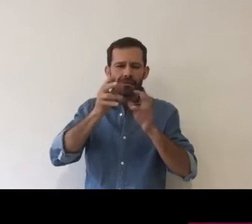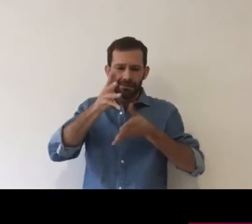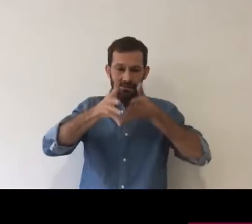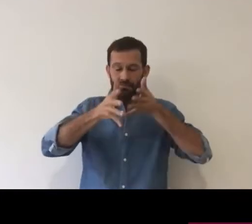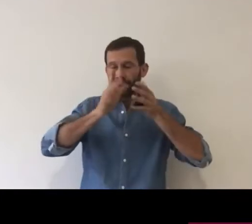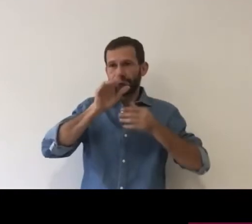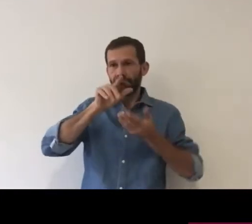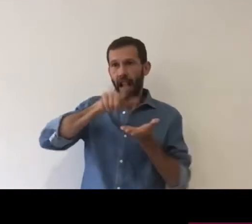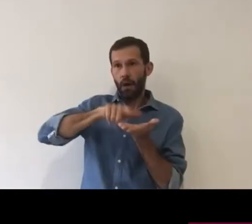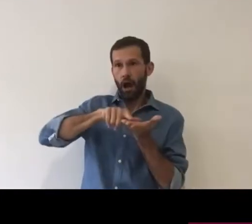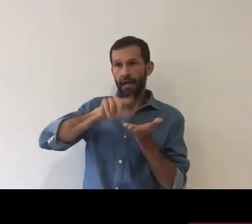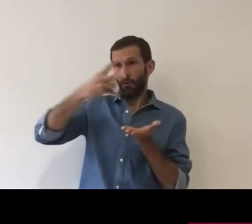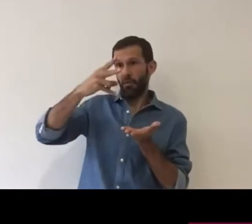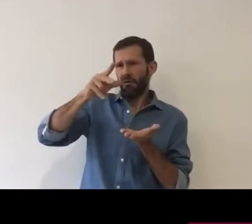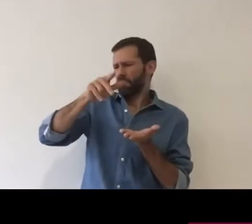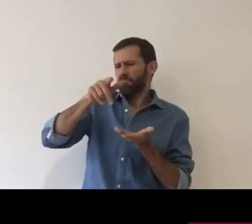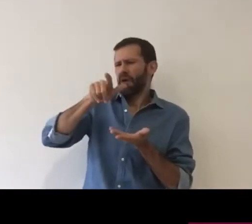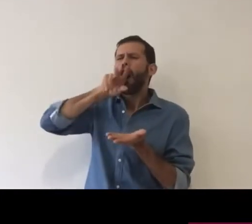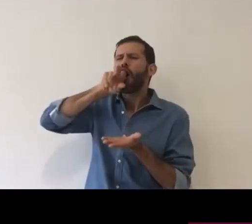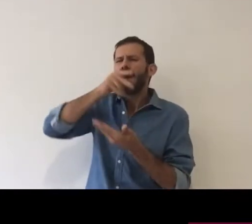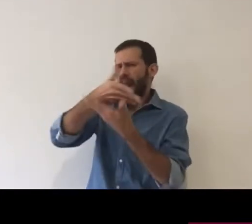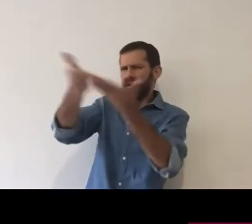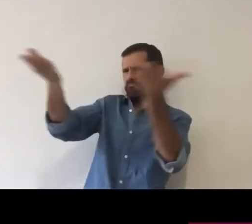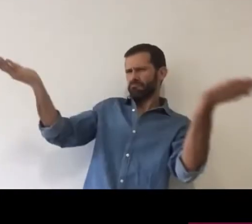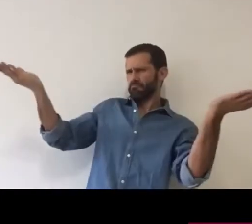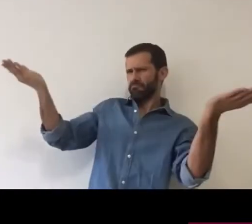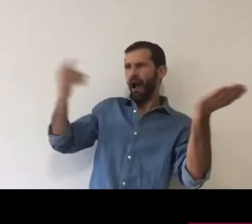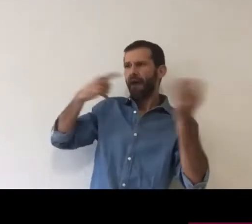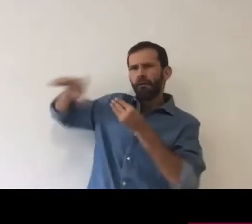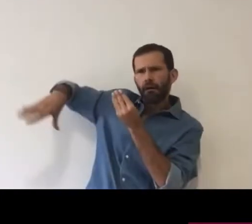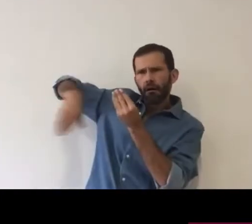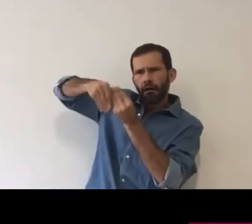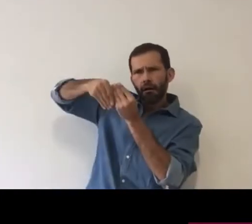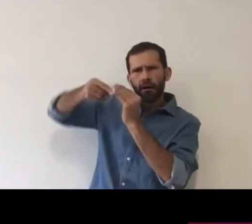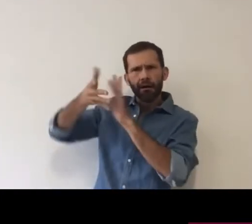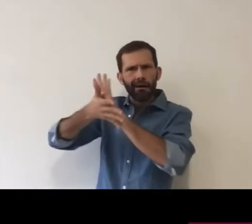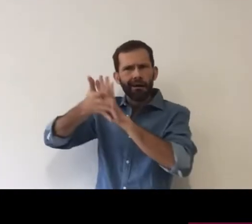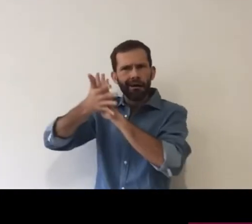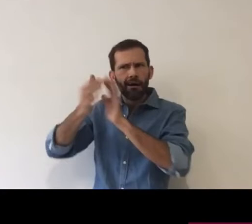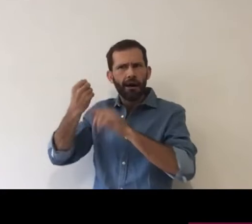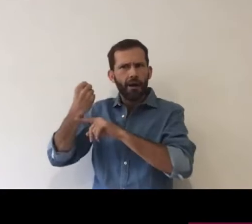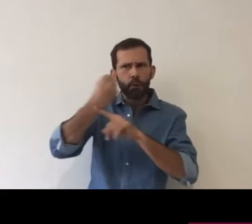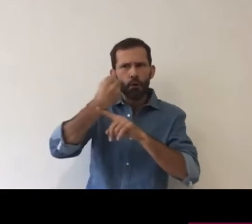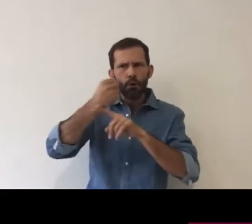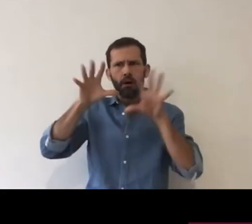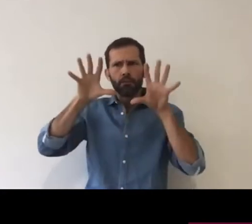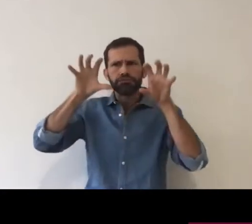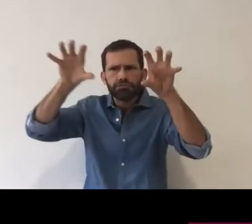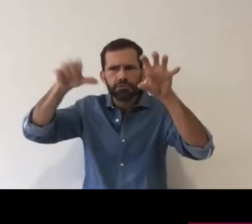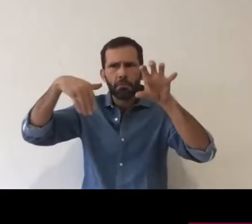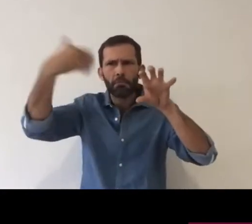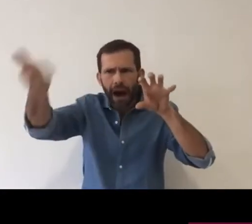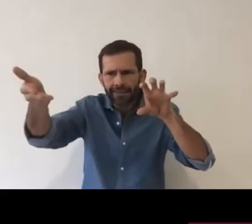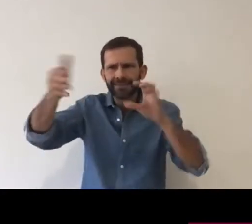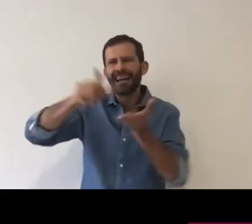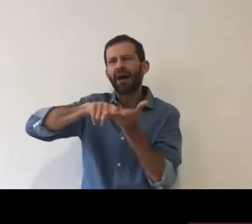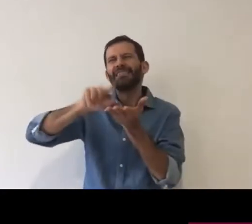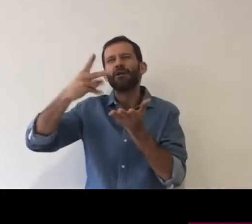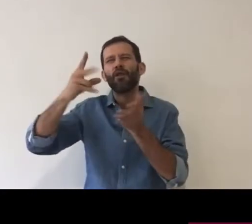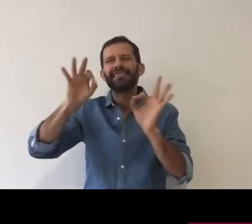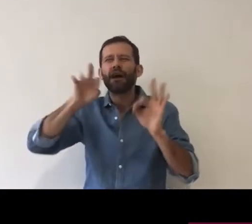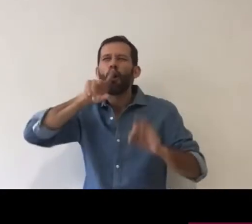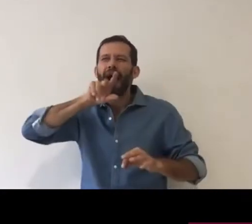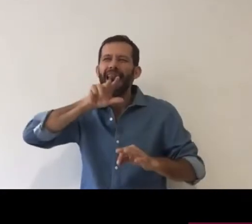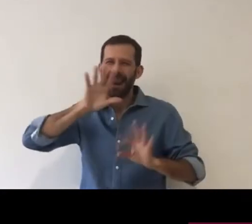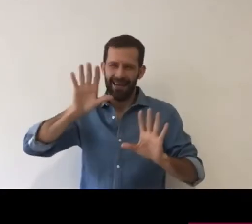a conceptos abstractos en un idioma extranjero, dirigido a personas oyentes que están aprendiendo una segunda lengua. La